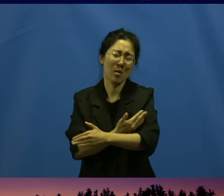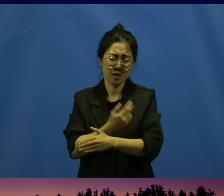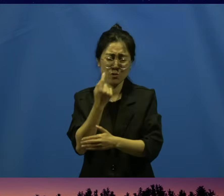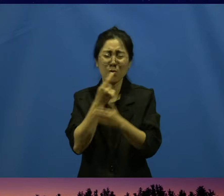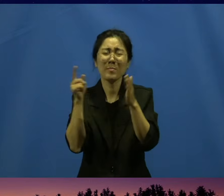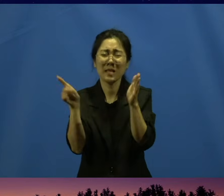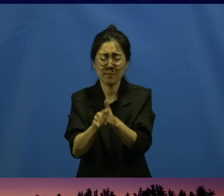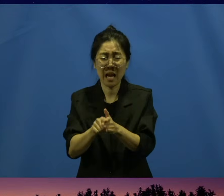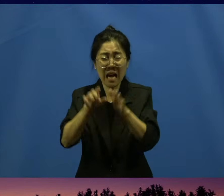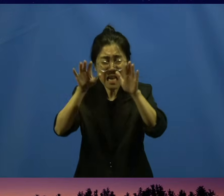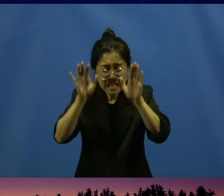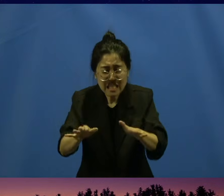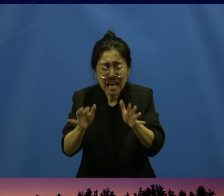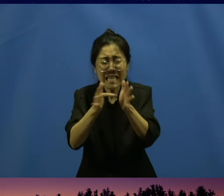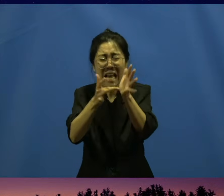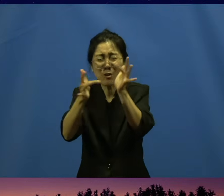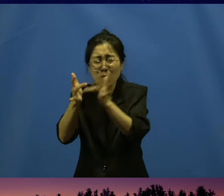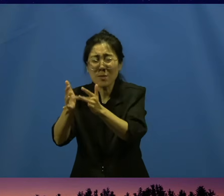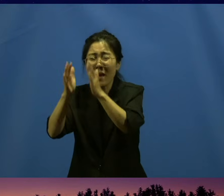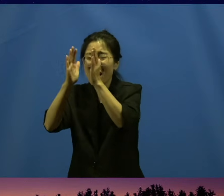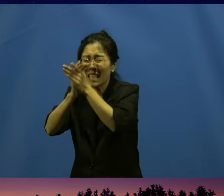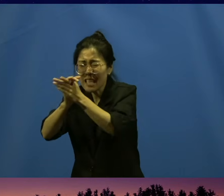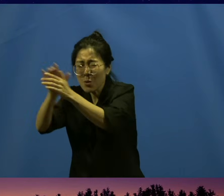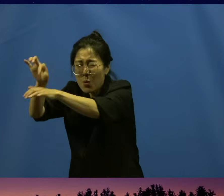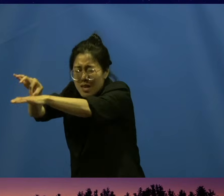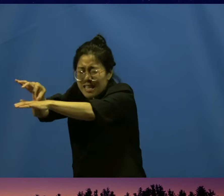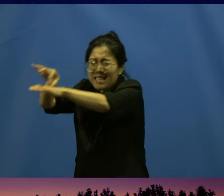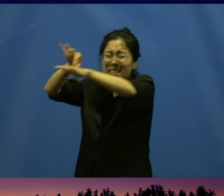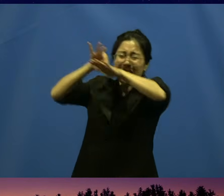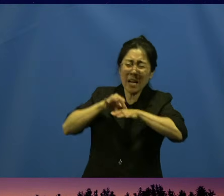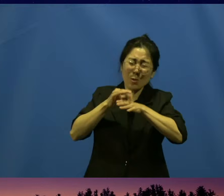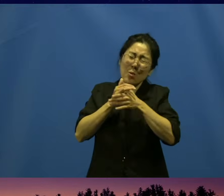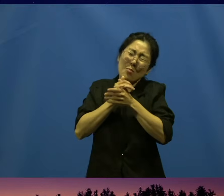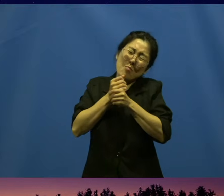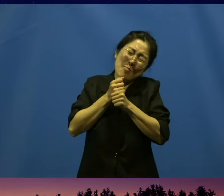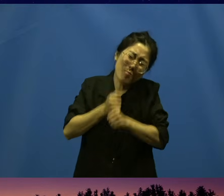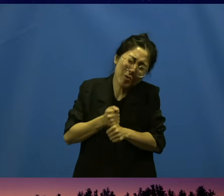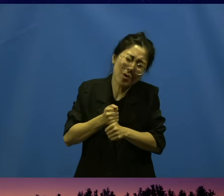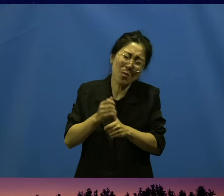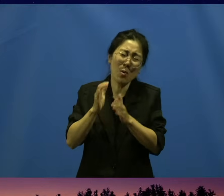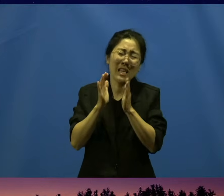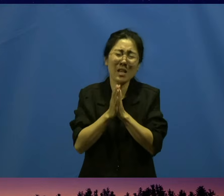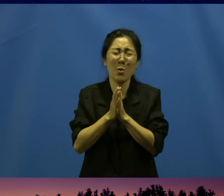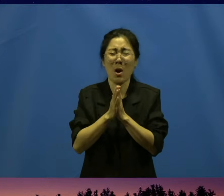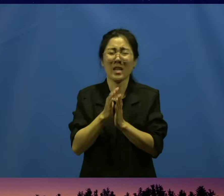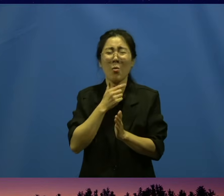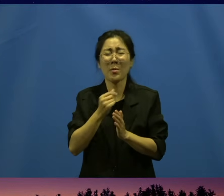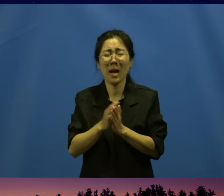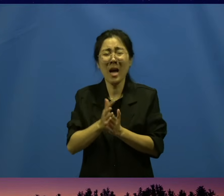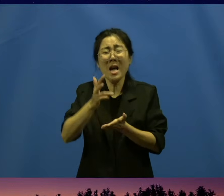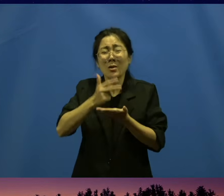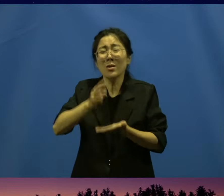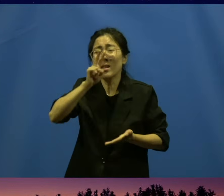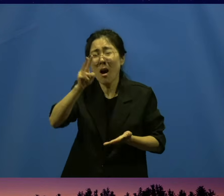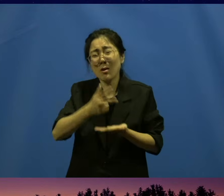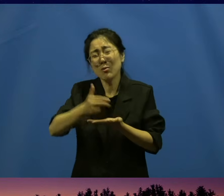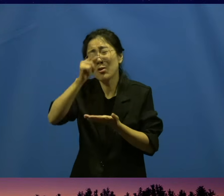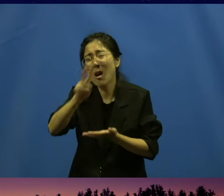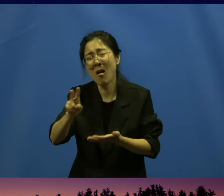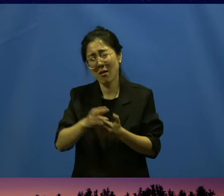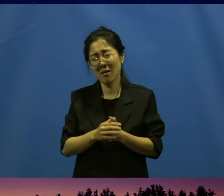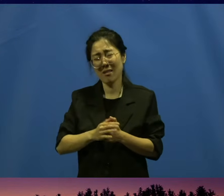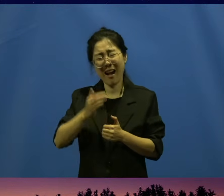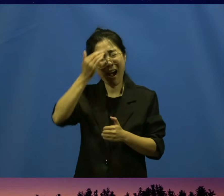시간 예수님의 기도를 우리가 붙잡고 기도했으면 좋겠습니다. 주여, 주여,